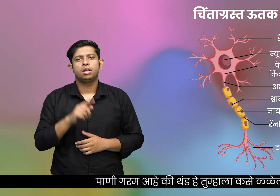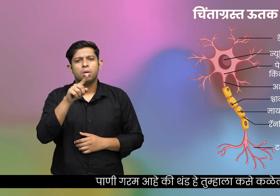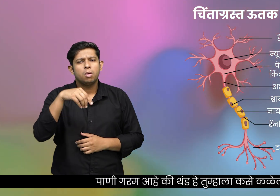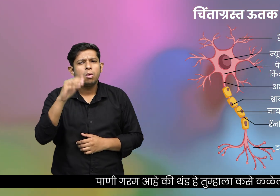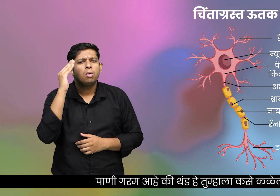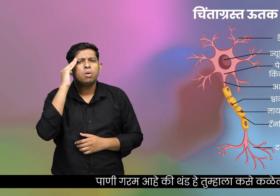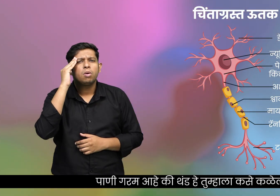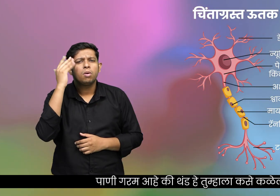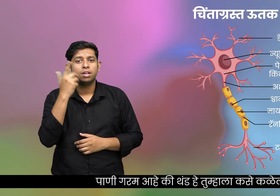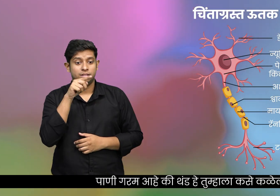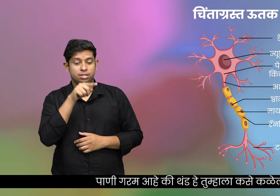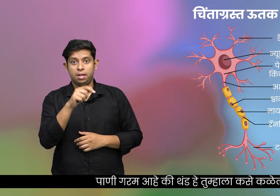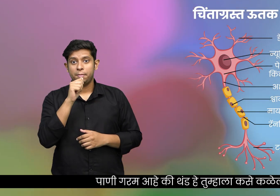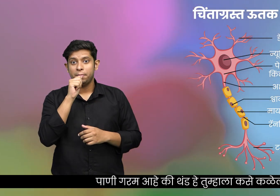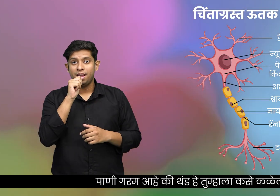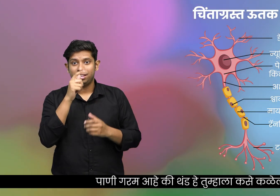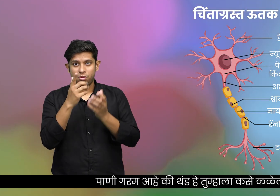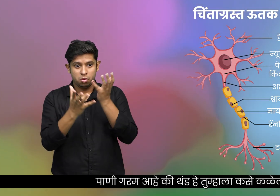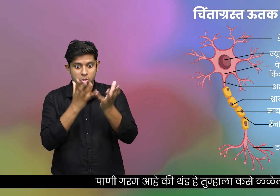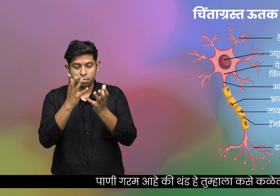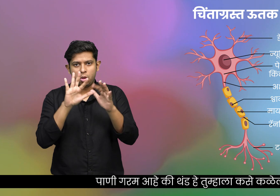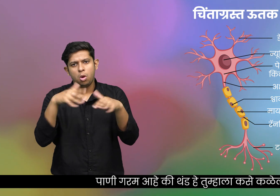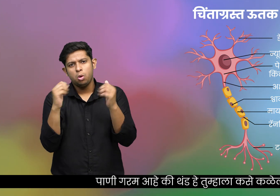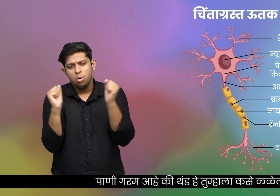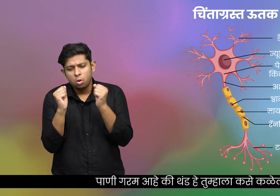पाणी गरम आहे की थंड हे तुम्हाला कसं कळेल?